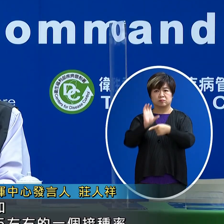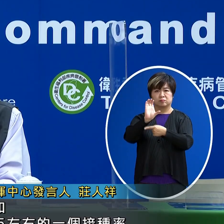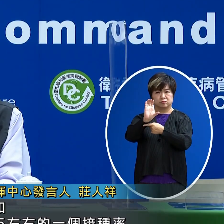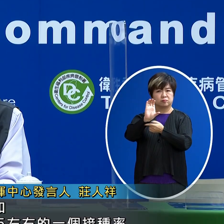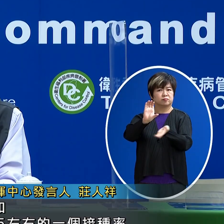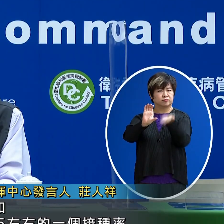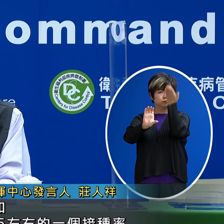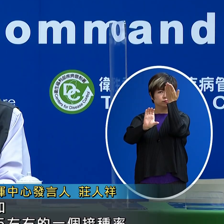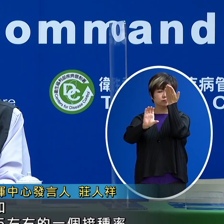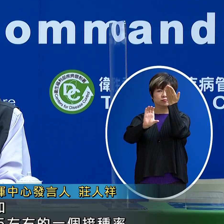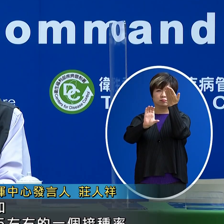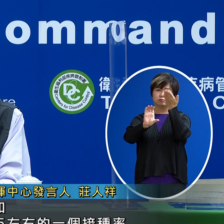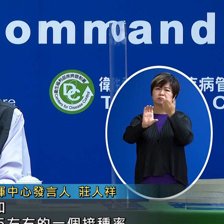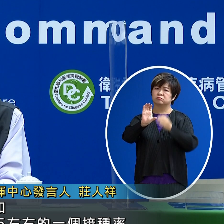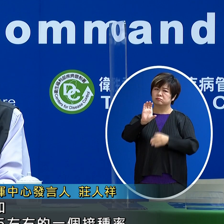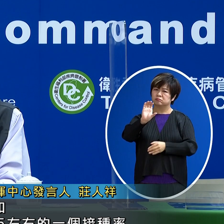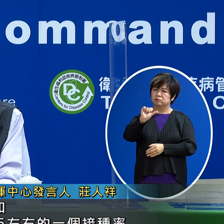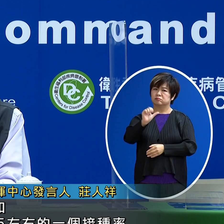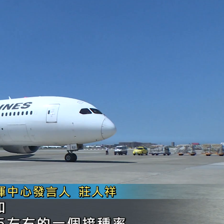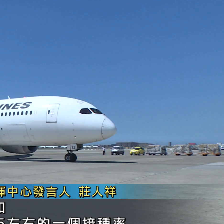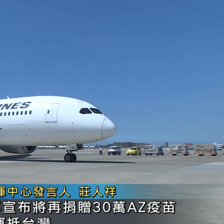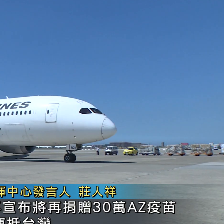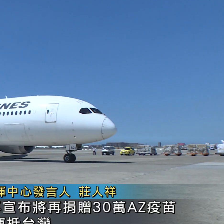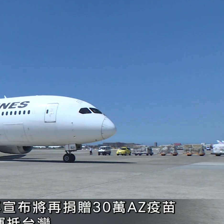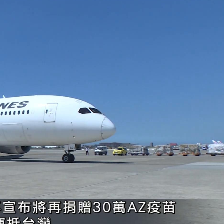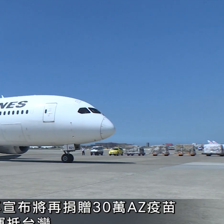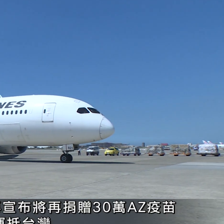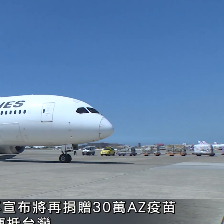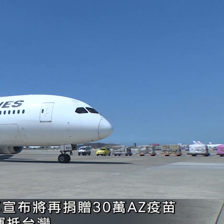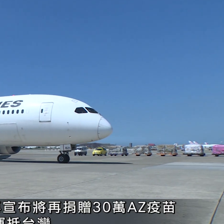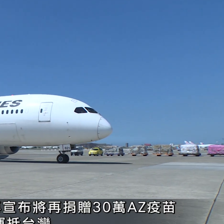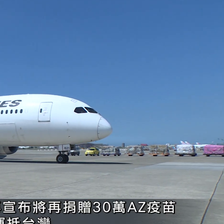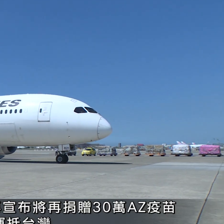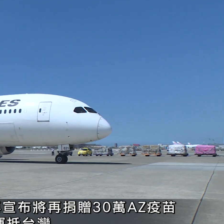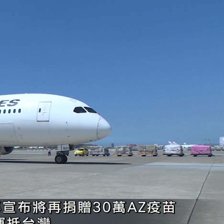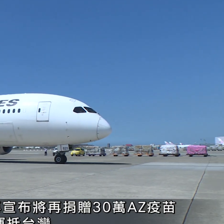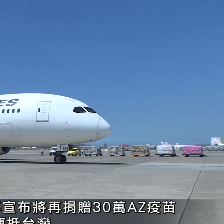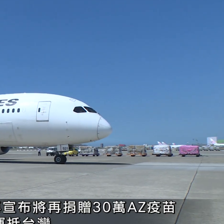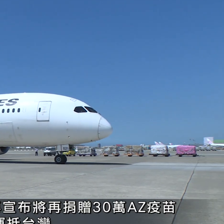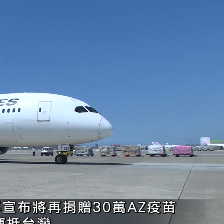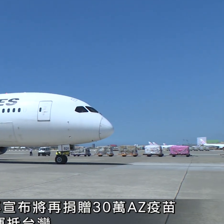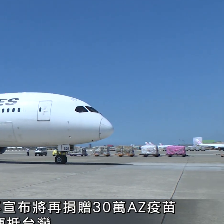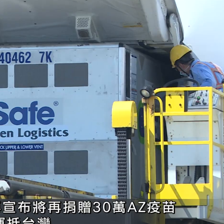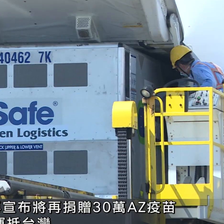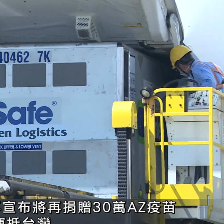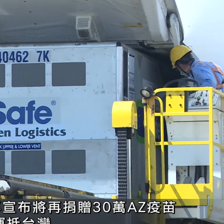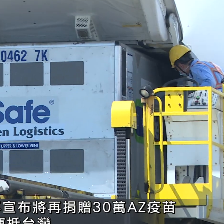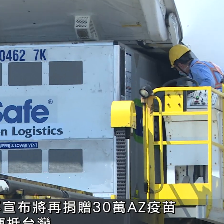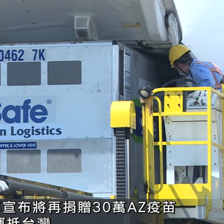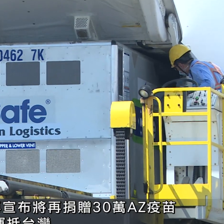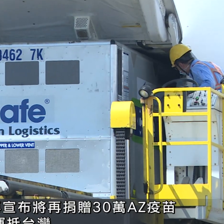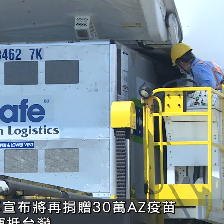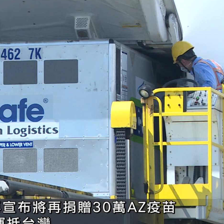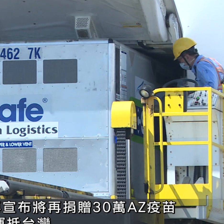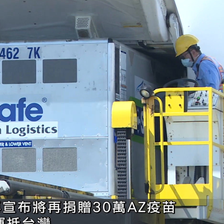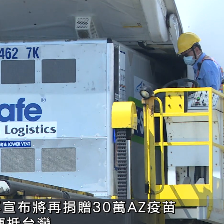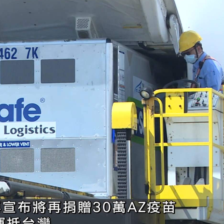到95%左右的一个接种率。 而日本政府也在宣布，将在捐赠30万 AZ 疫苗，预计将